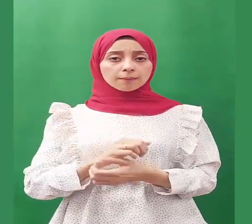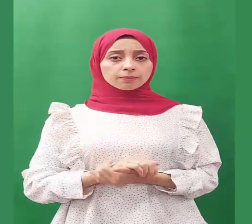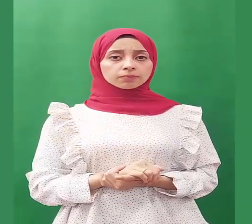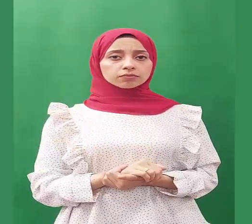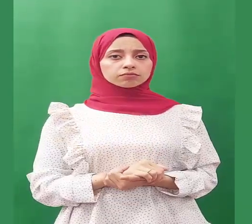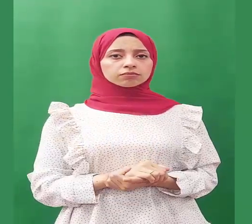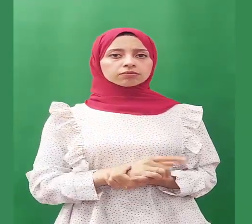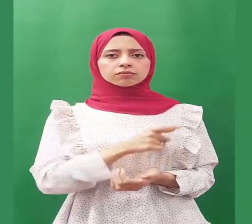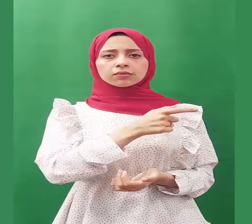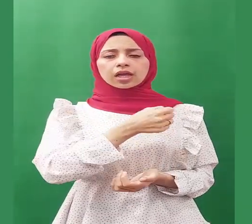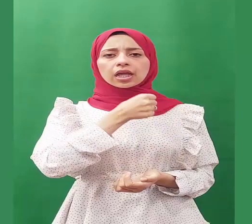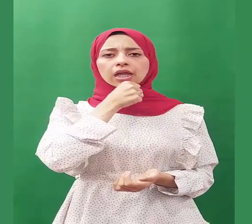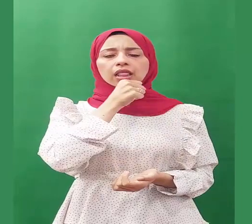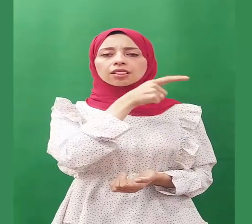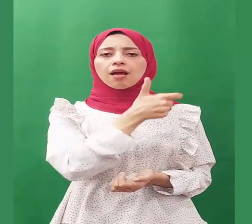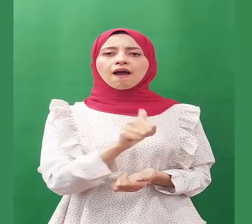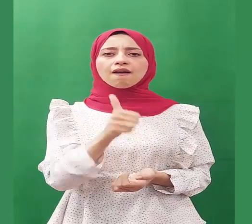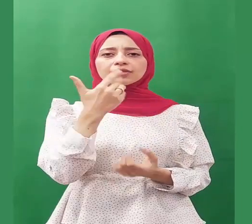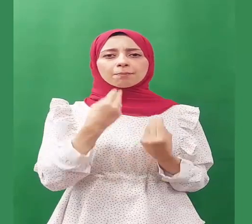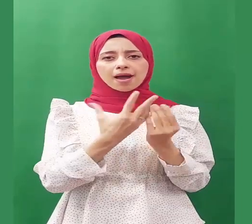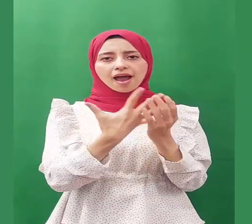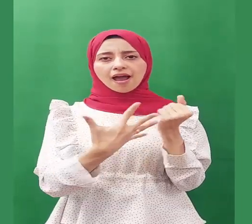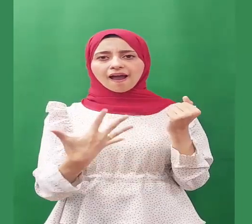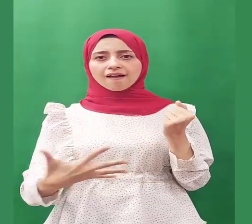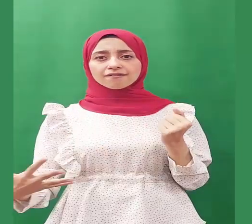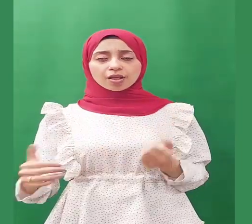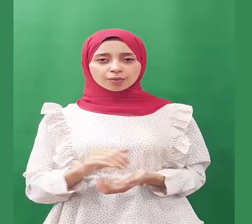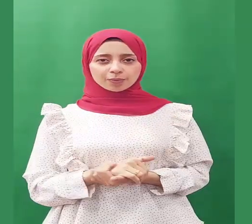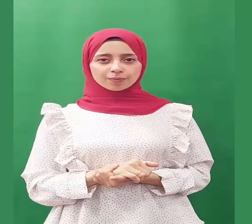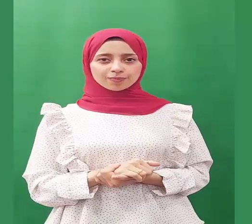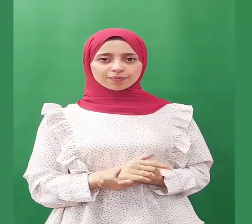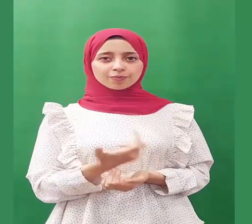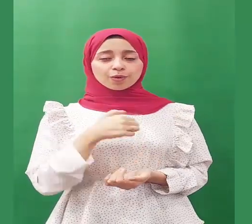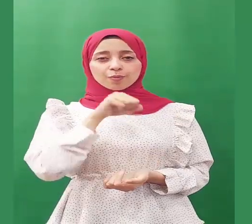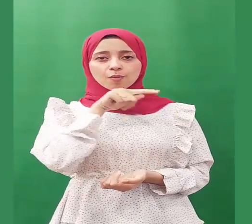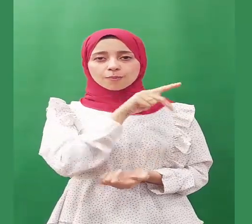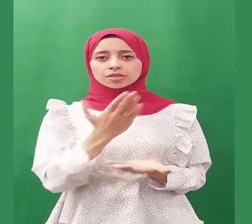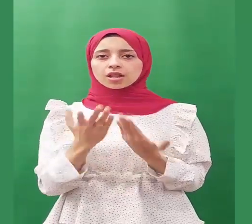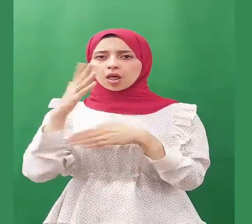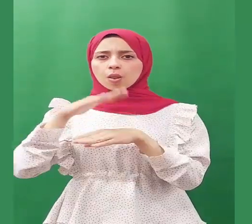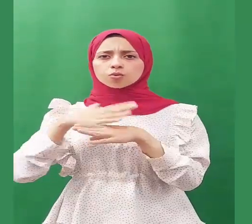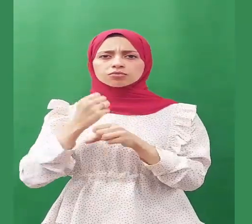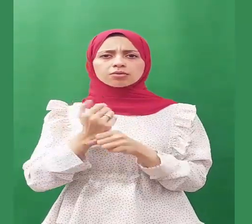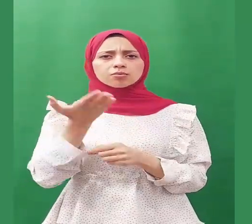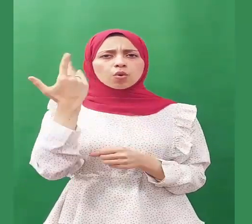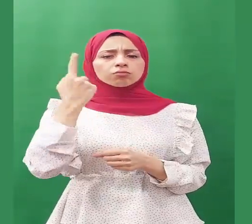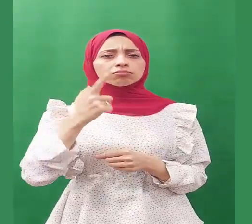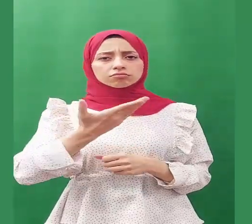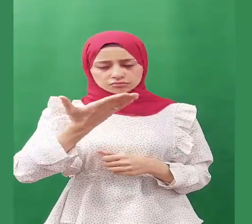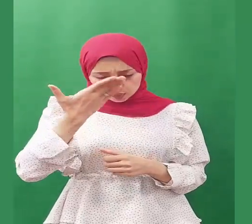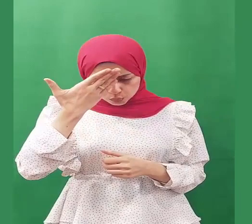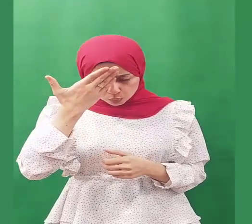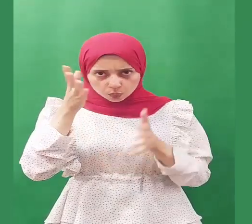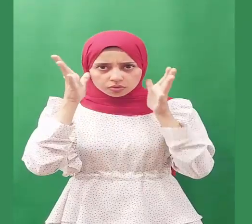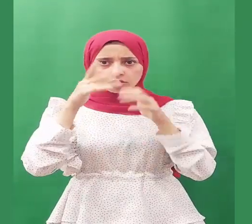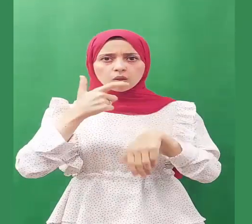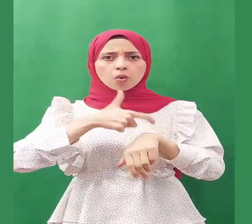نعم الجد مع احفاده فها هو صلى الله عليه وسلم يا سجود يوما ويطيل السجود حتى